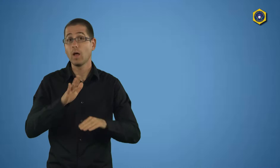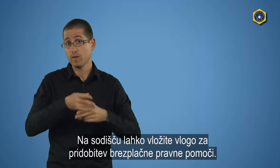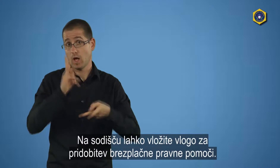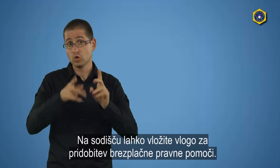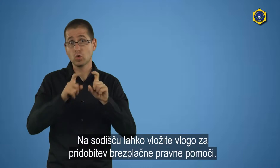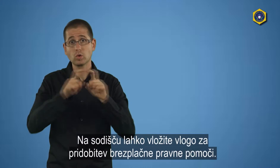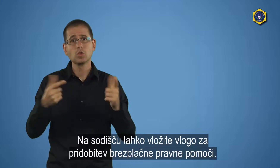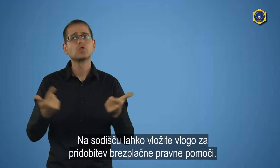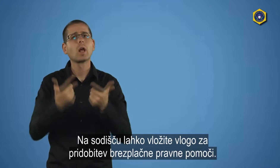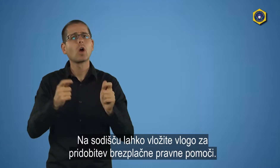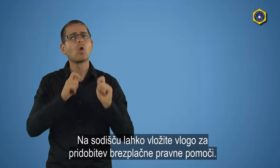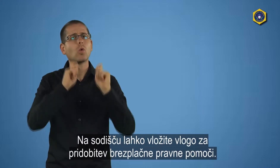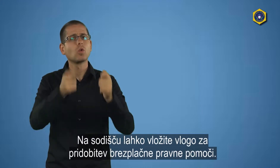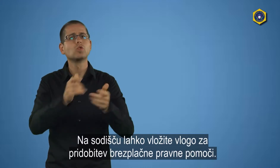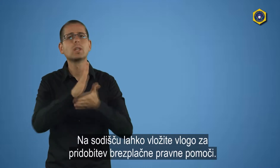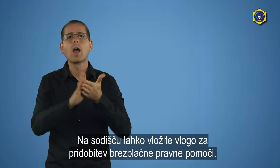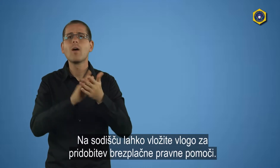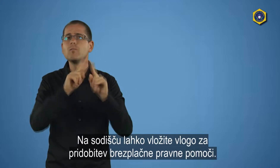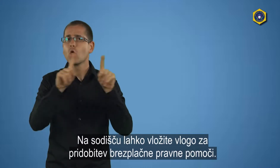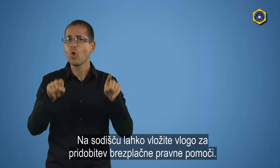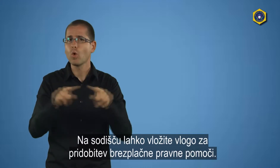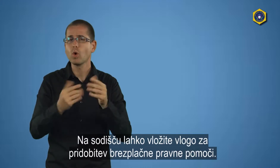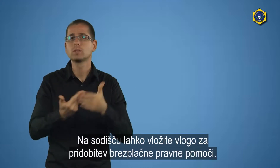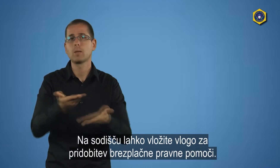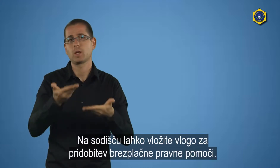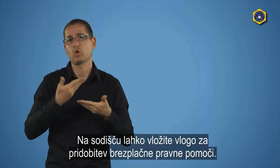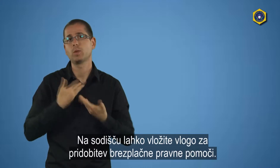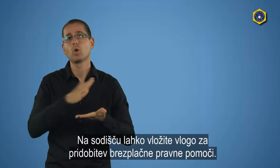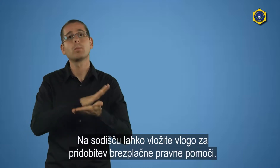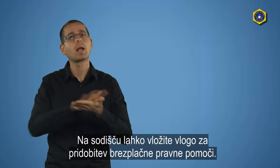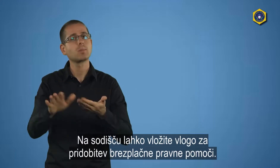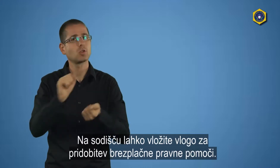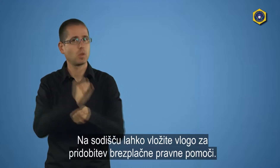Na sodišču lahko vložite vlogo za pridobitev brezplačne pravne pomoči.